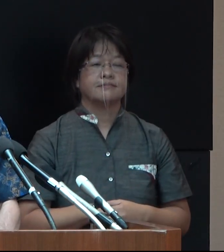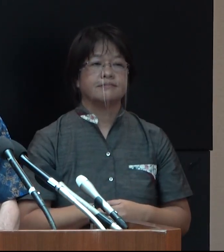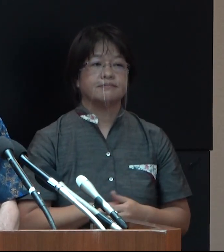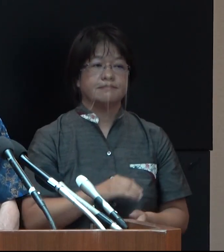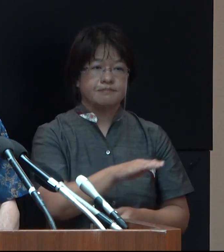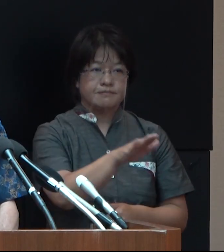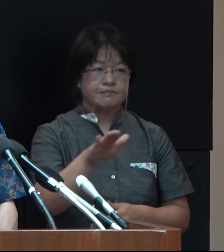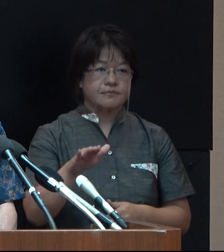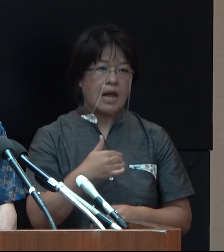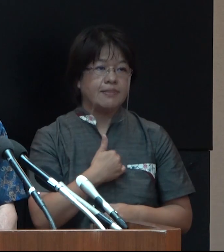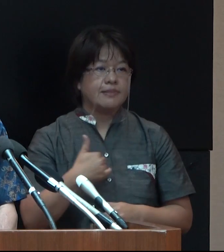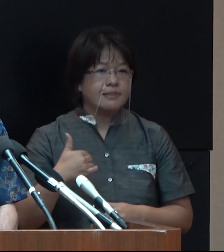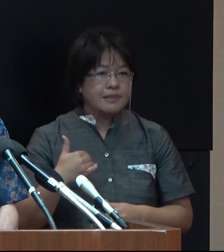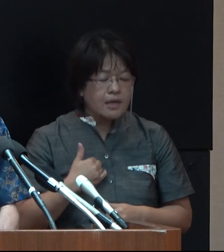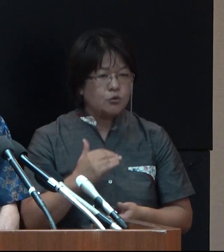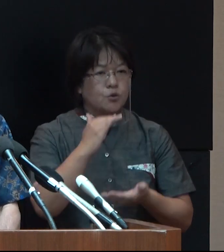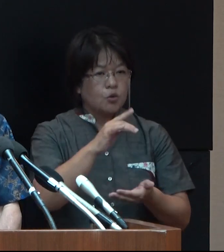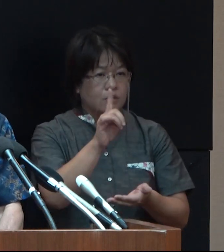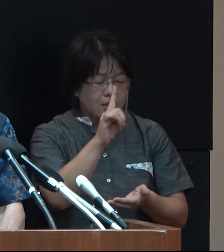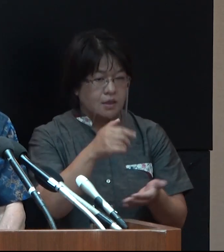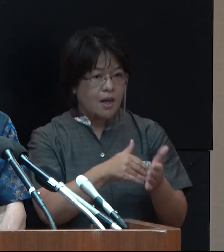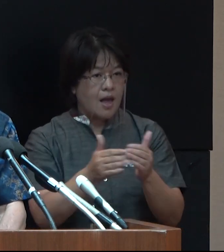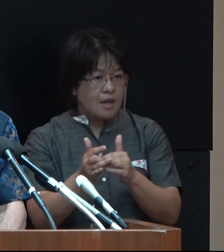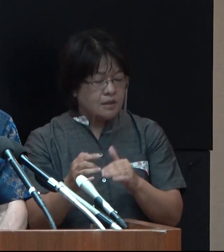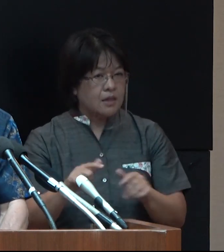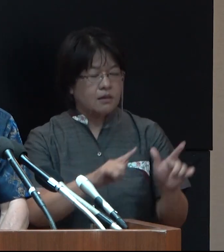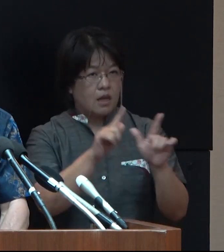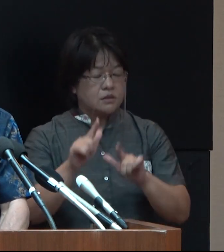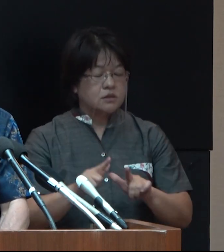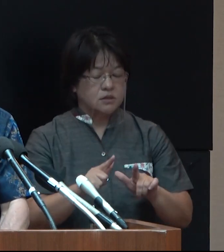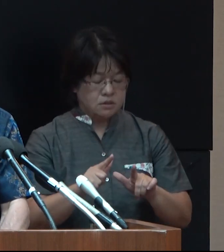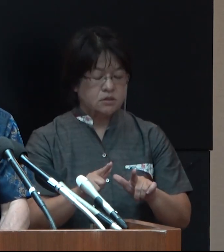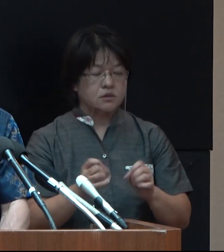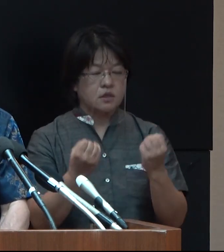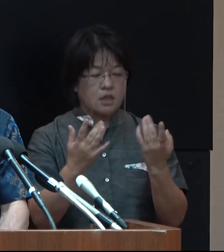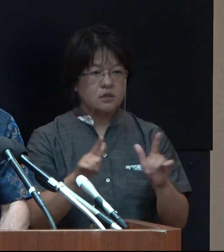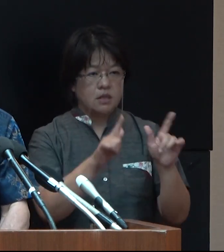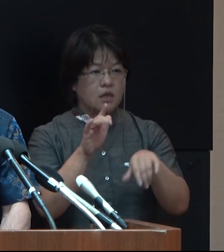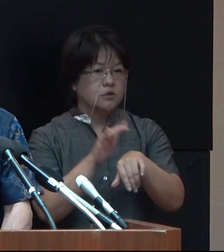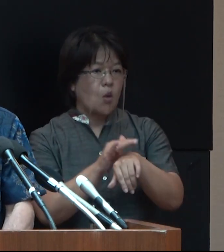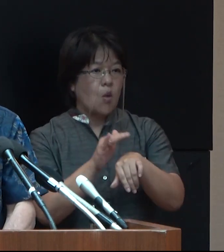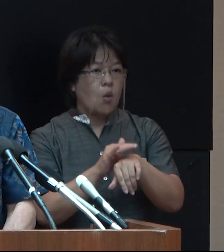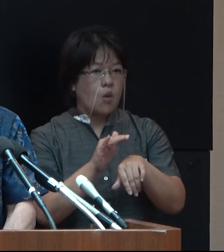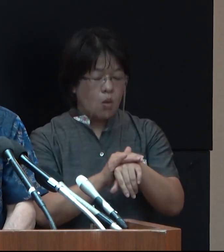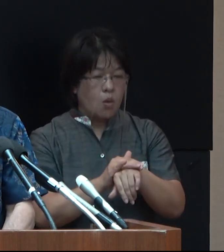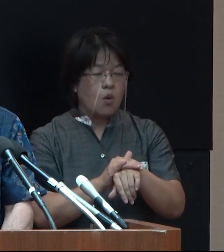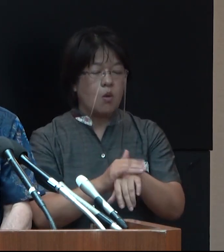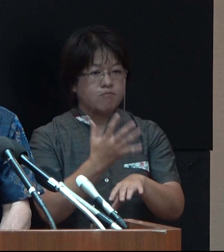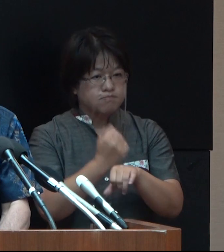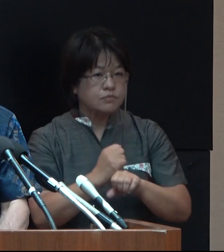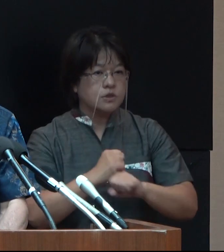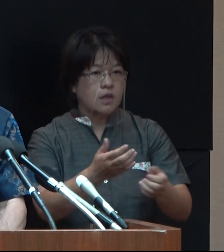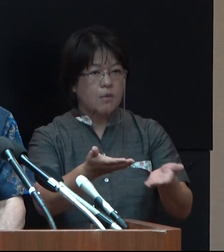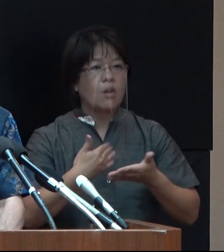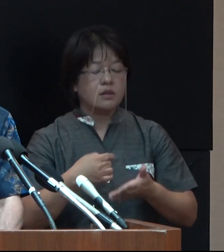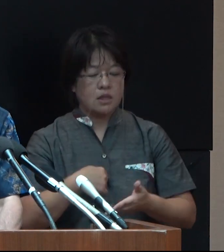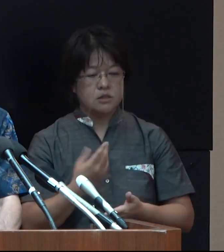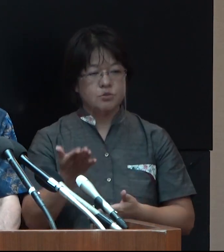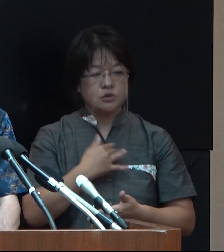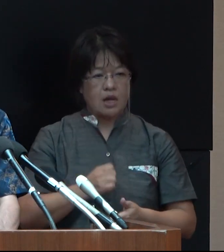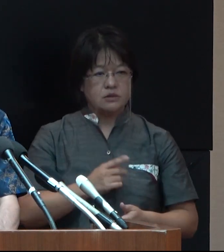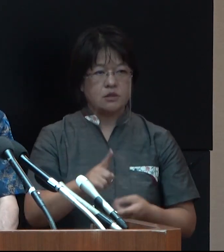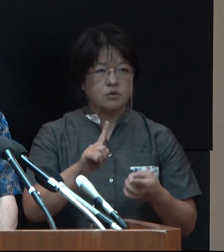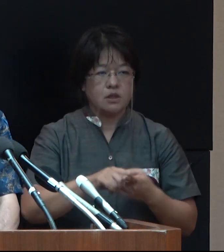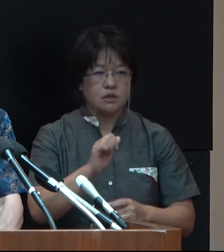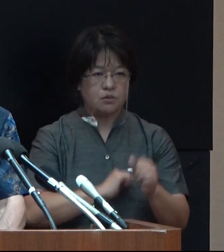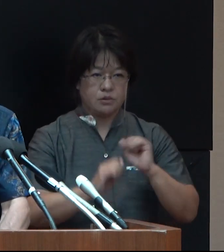皆さんができること、新しい生活の様式にしっかり取り入れたいと思うこともご自分で率先して実行